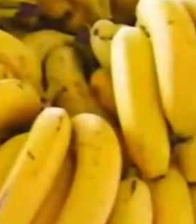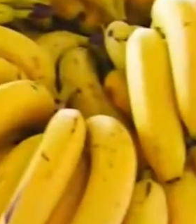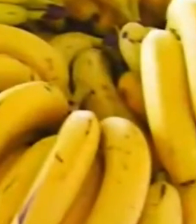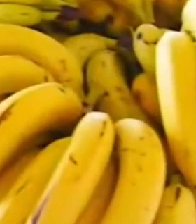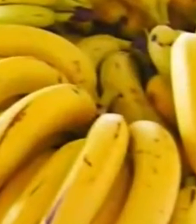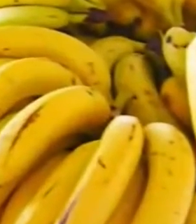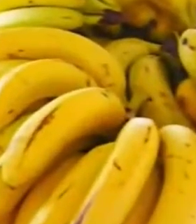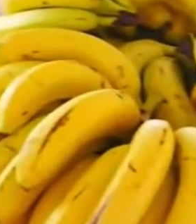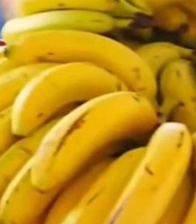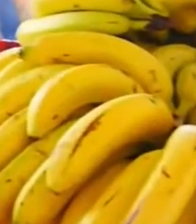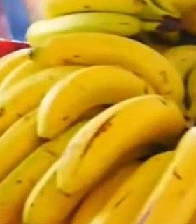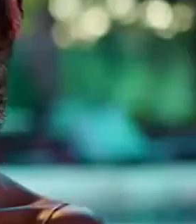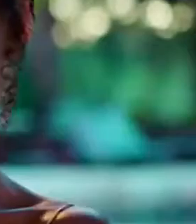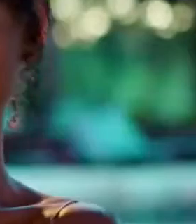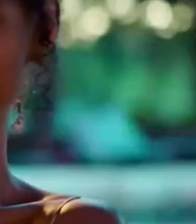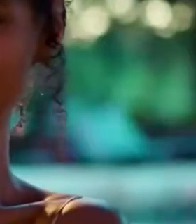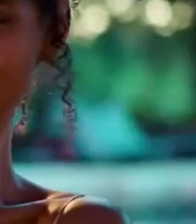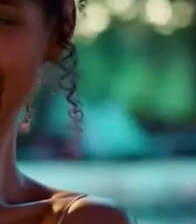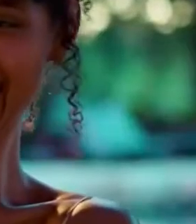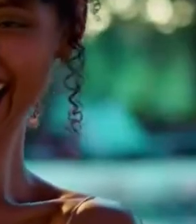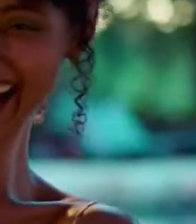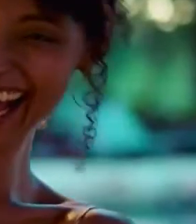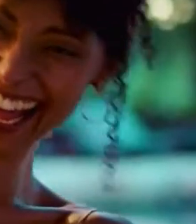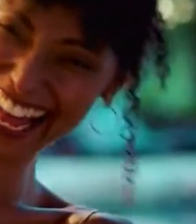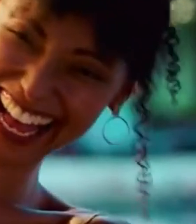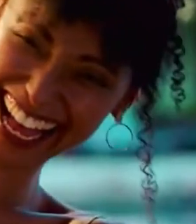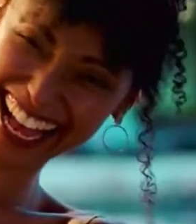Vamos con el mercado, la parte de comida.